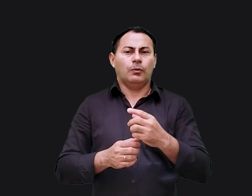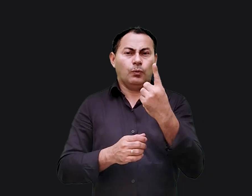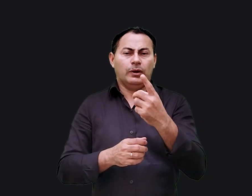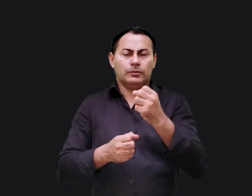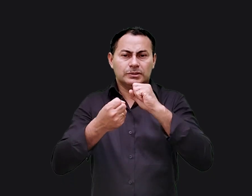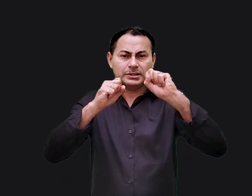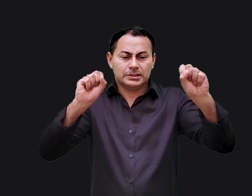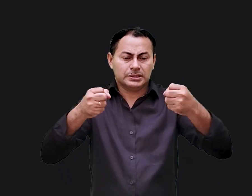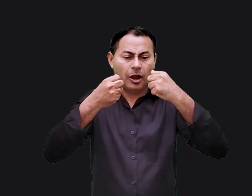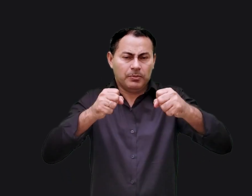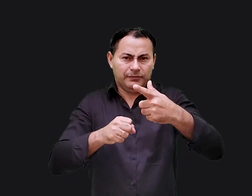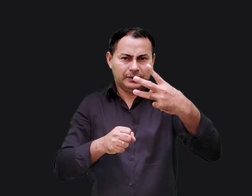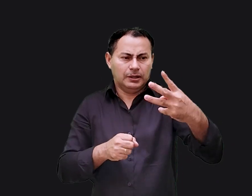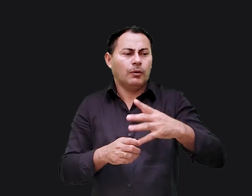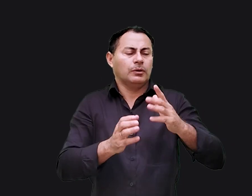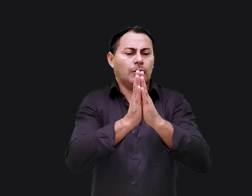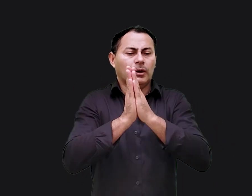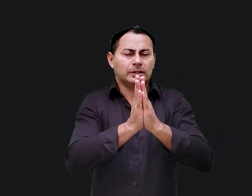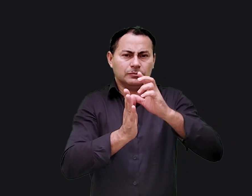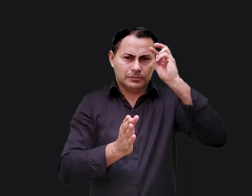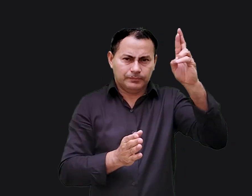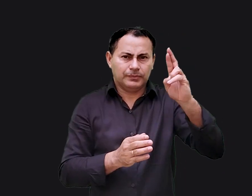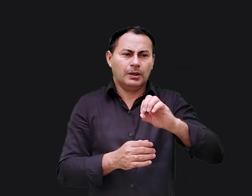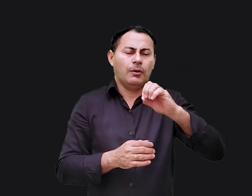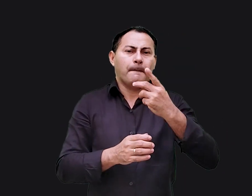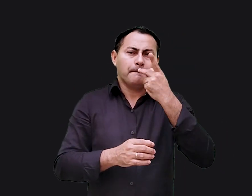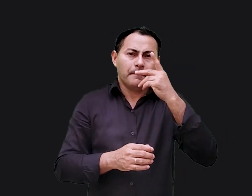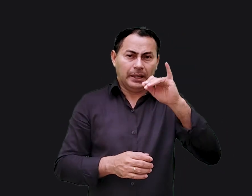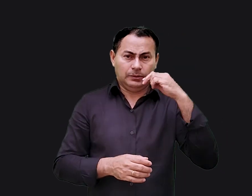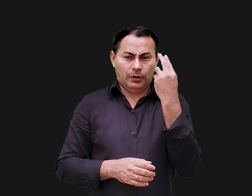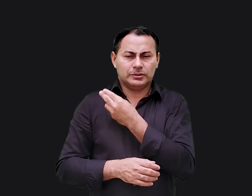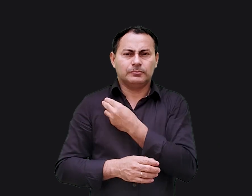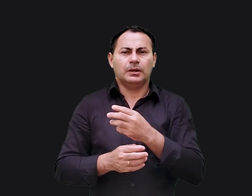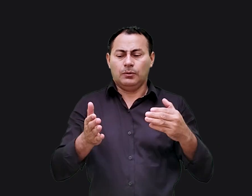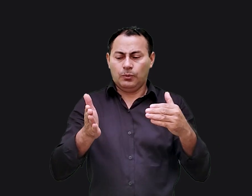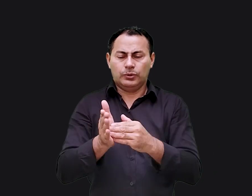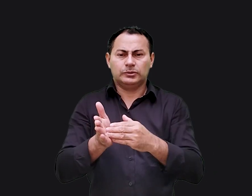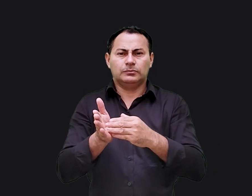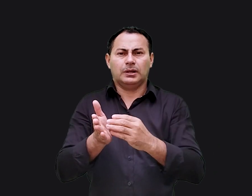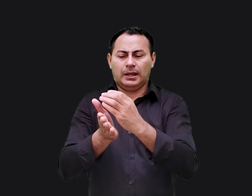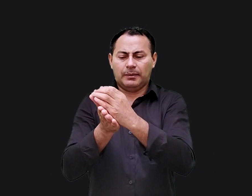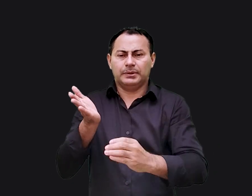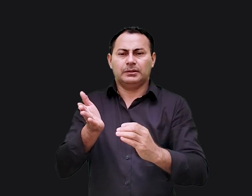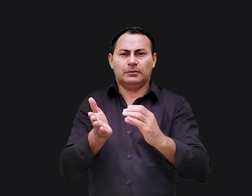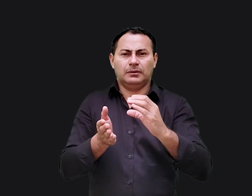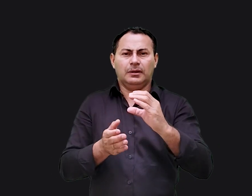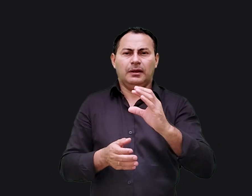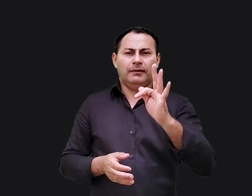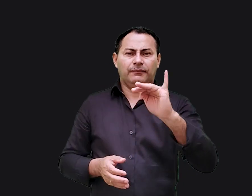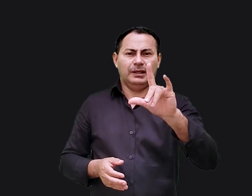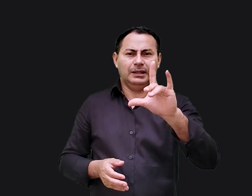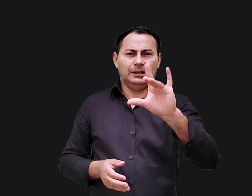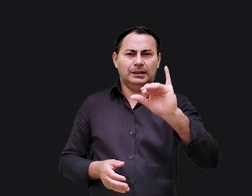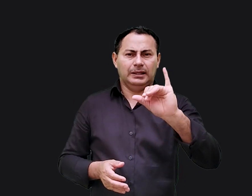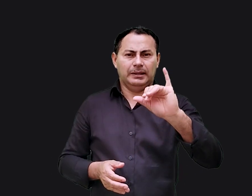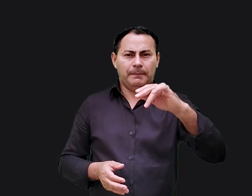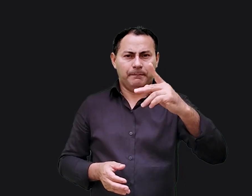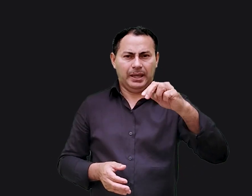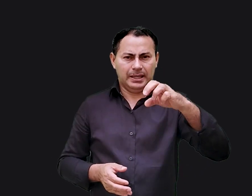Salmo 23. Outro é a oração do Senhor, o Pai Nosso, e o último capítulo de Filipenses. Essas 3 passagens